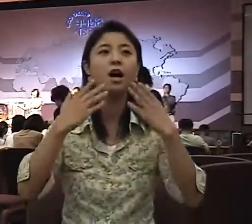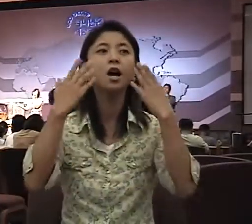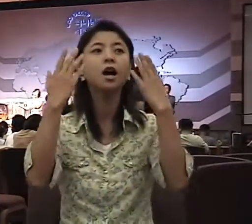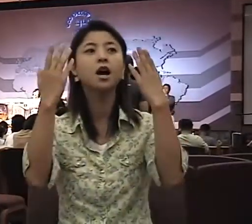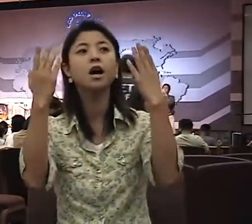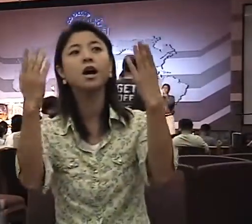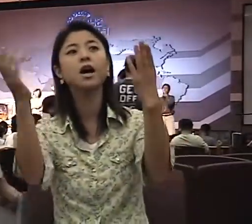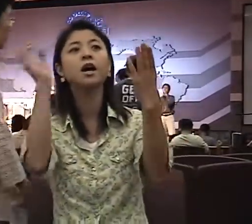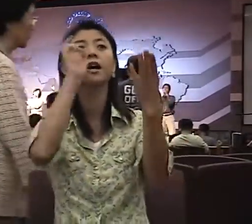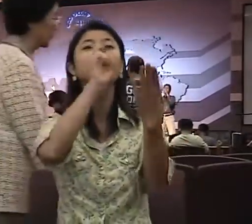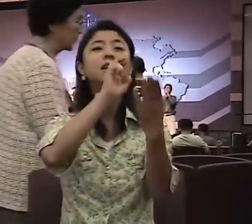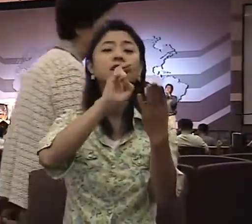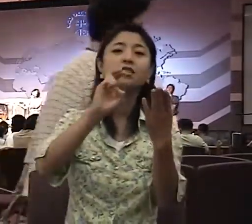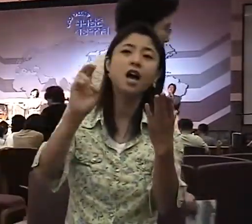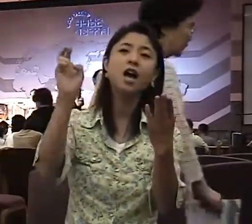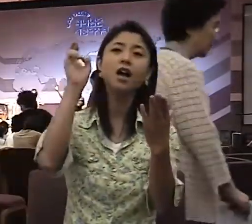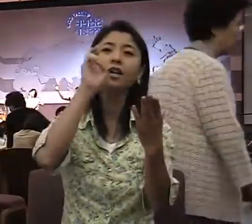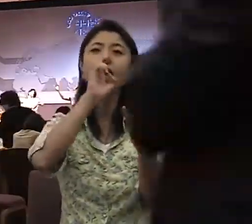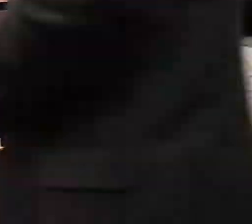예배합니다.